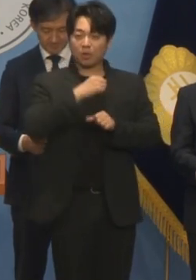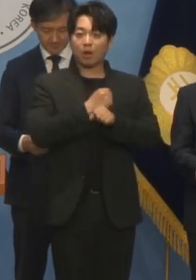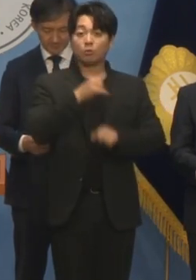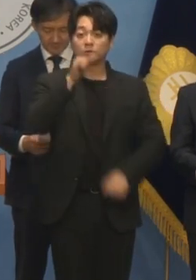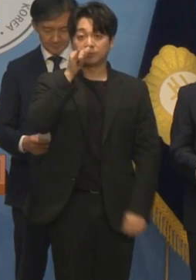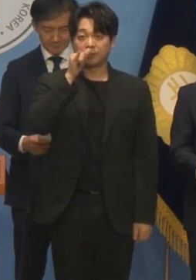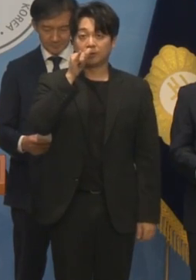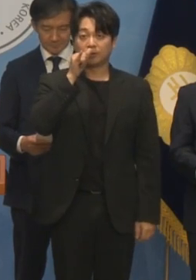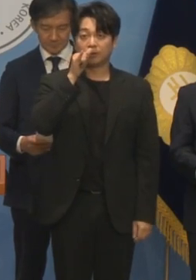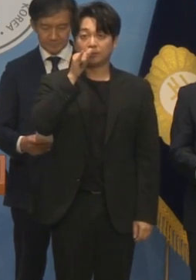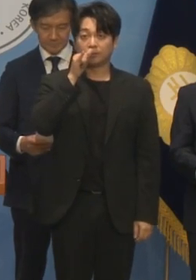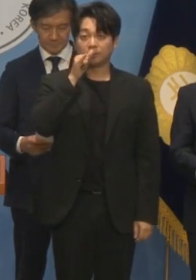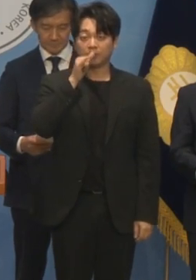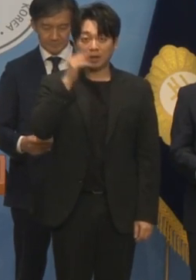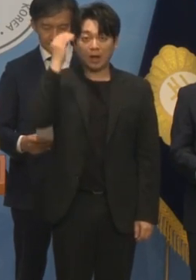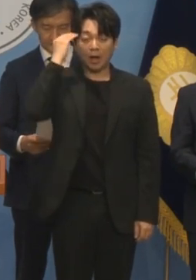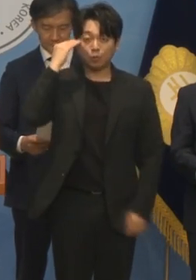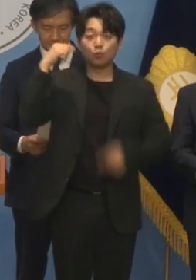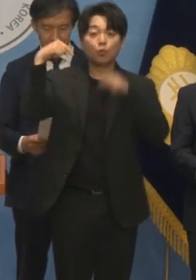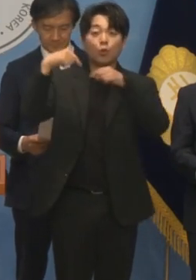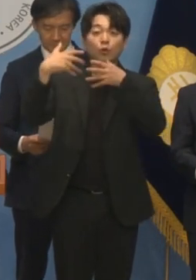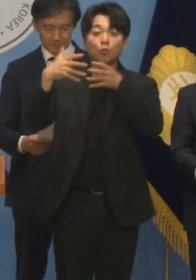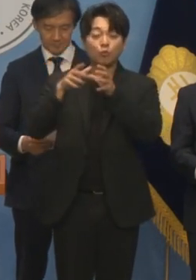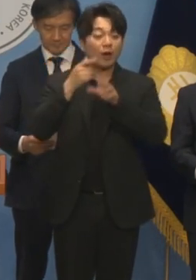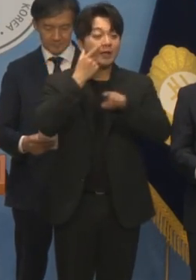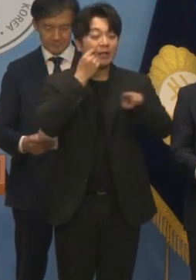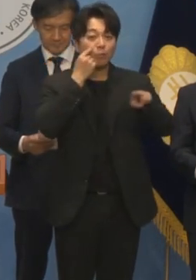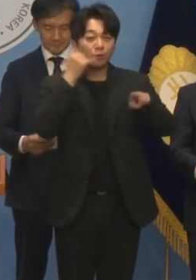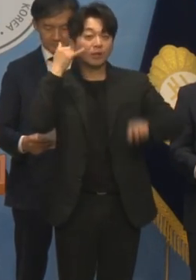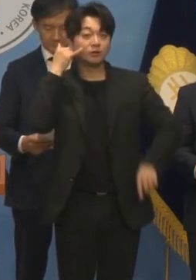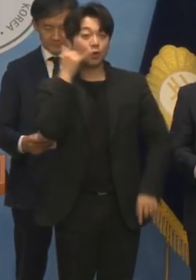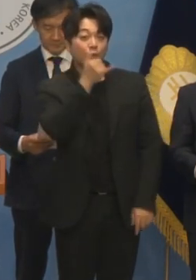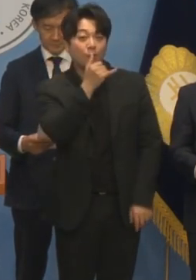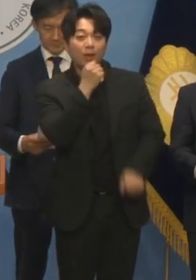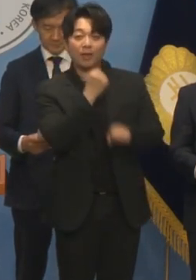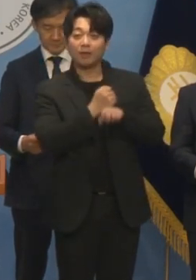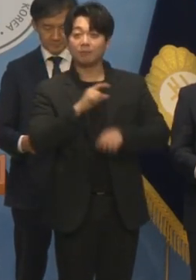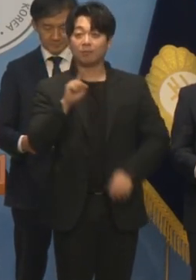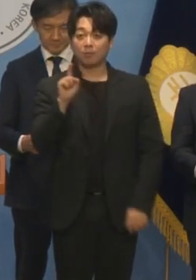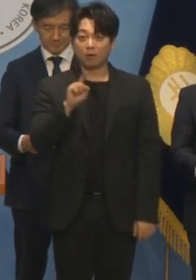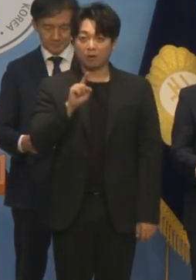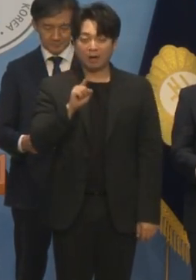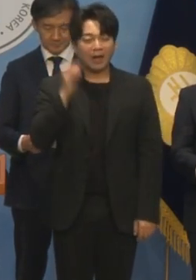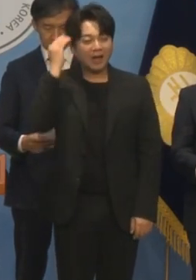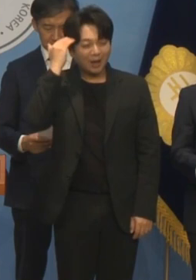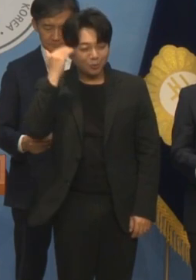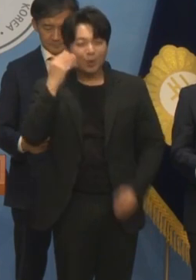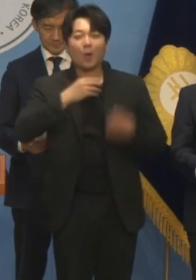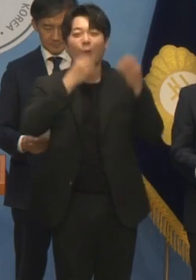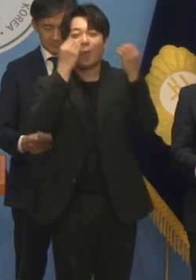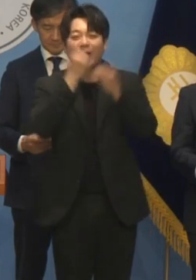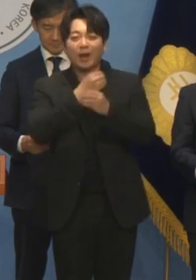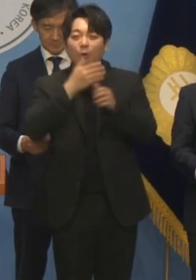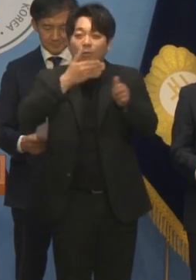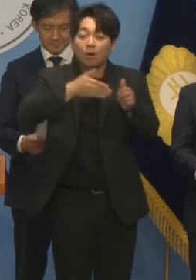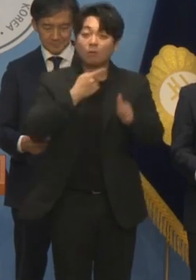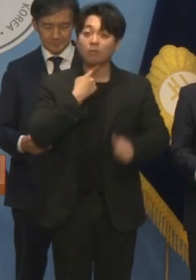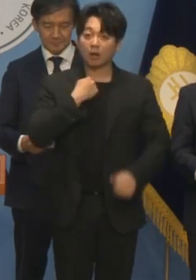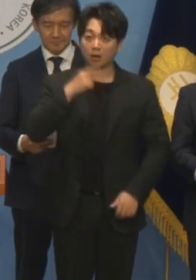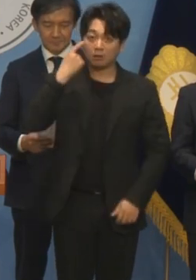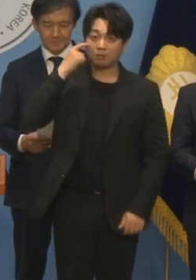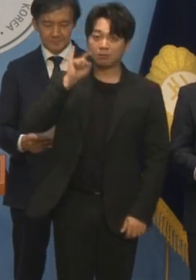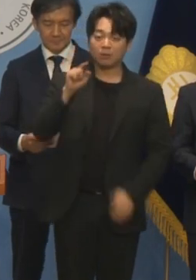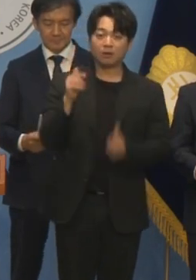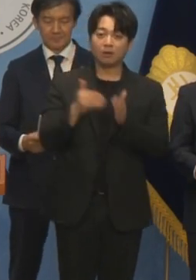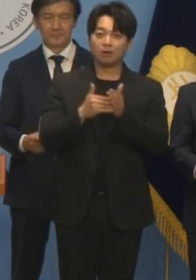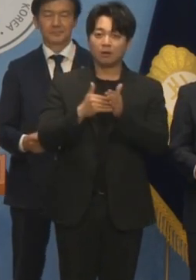일본 총무성에 전화를 합니다. 전화로라도 한국 언론에 오해라고 말해달라고 요청했다 합니다.